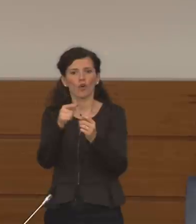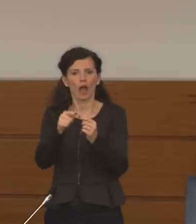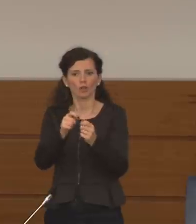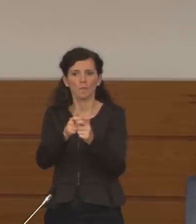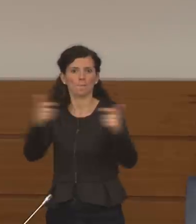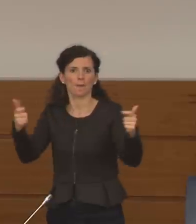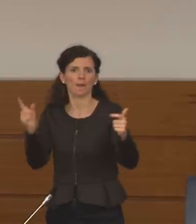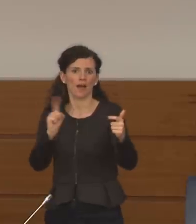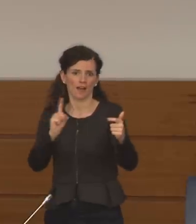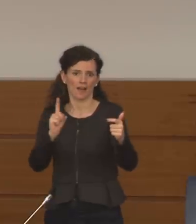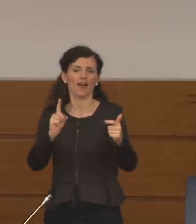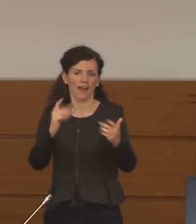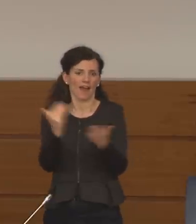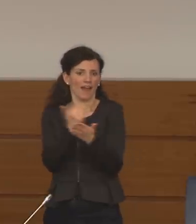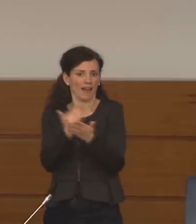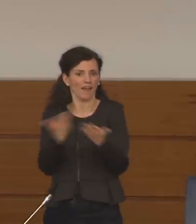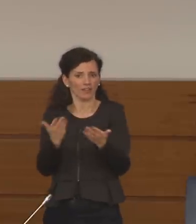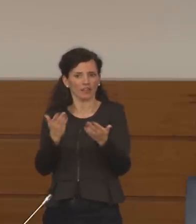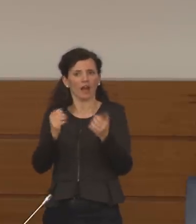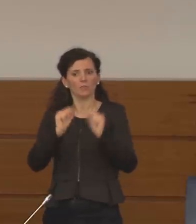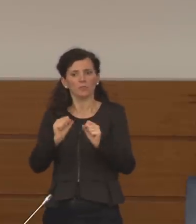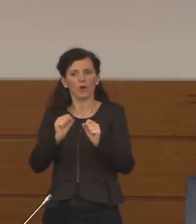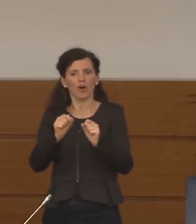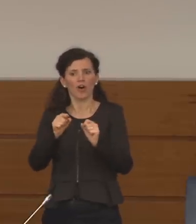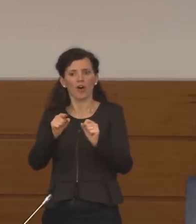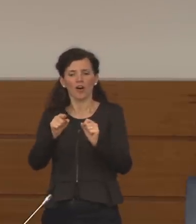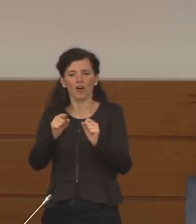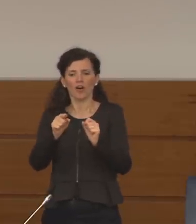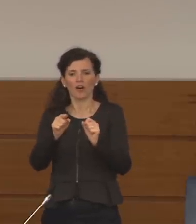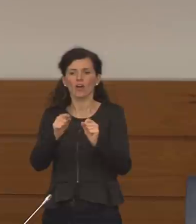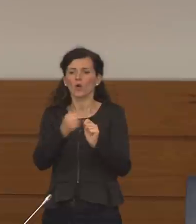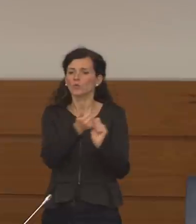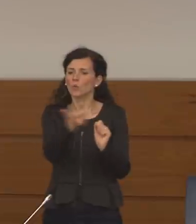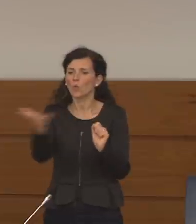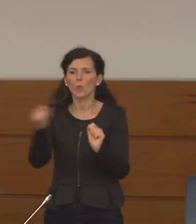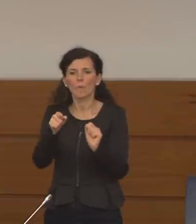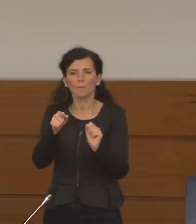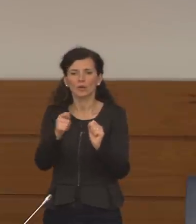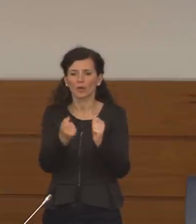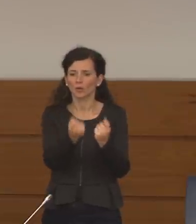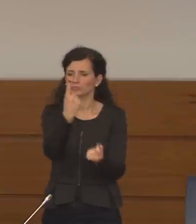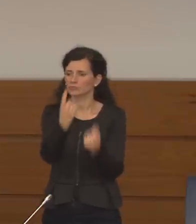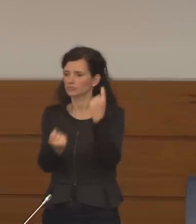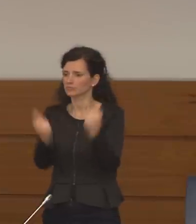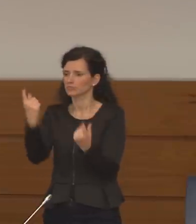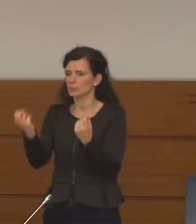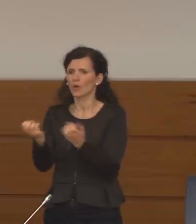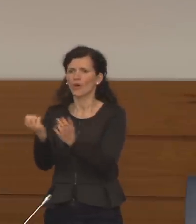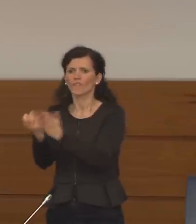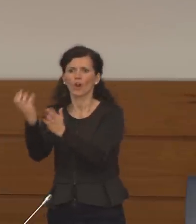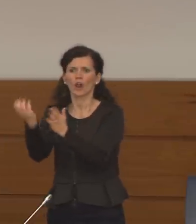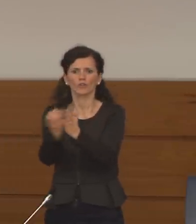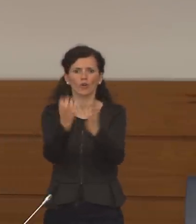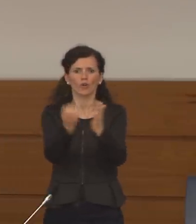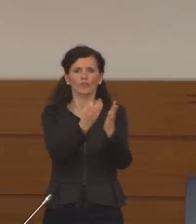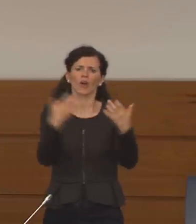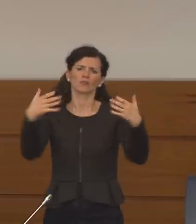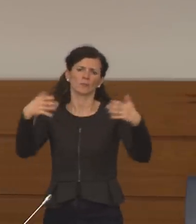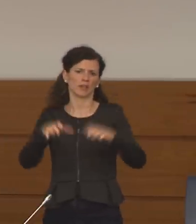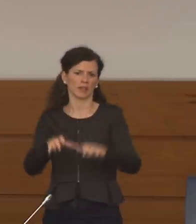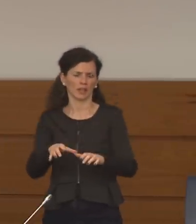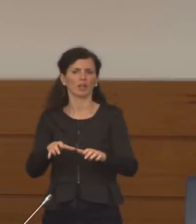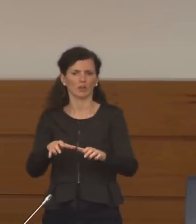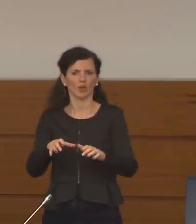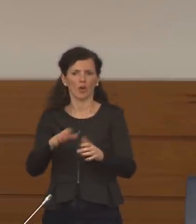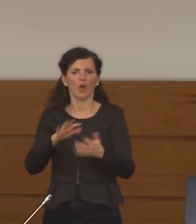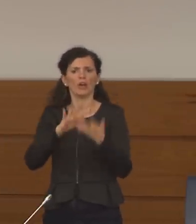soprattutto si verifichino si possa ridurre la numerosità di questi focolai consentendo così di erogare la